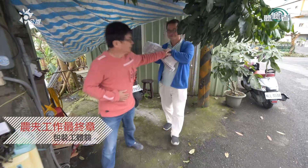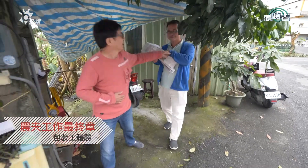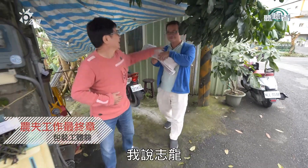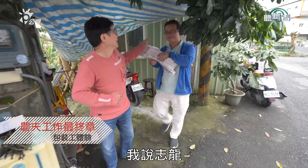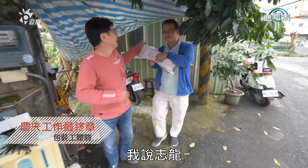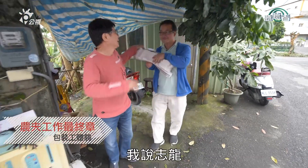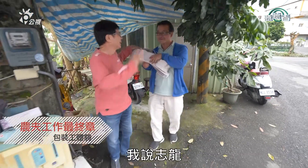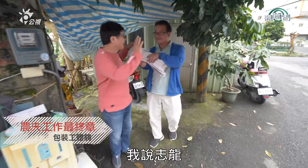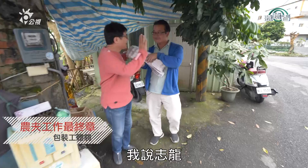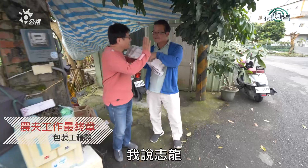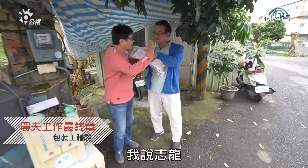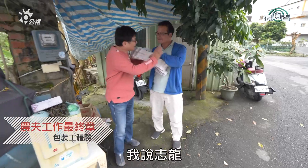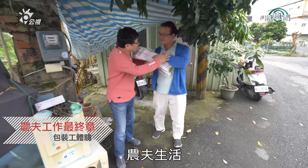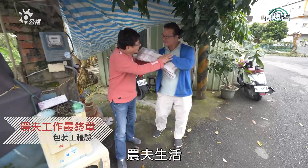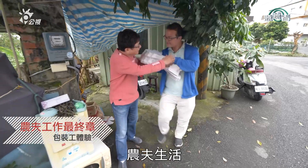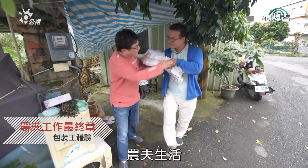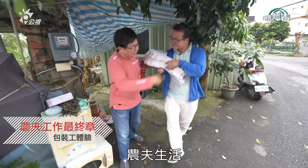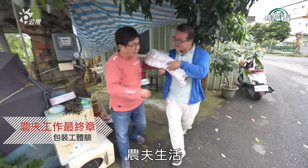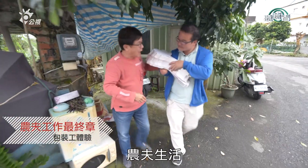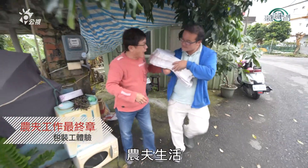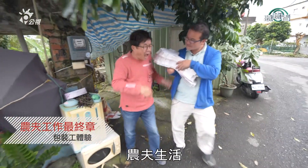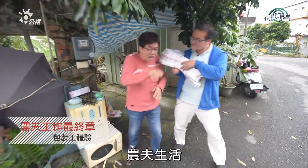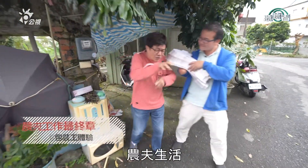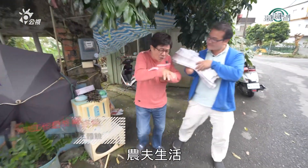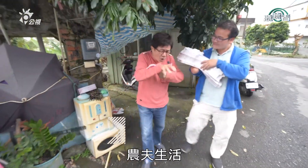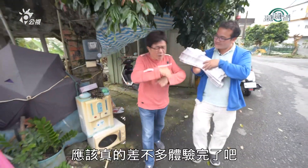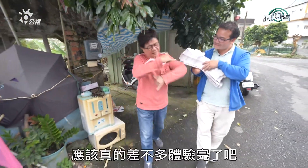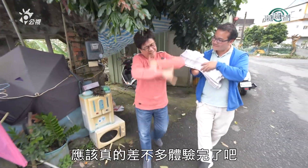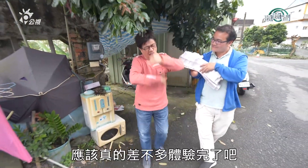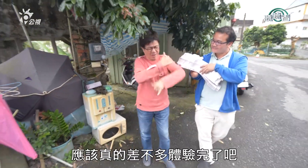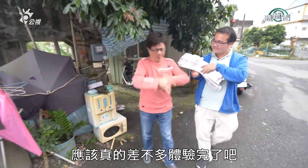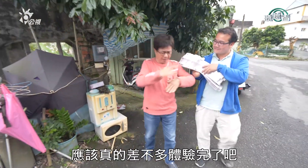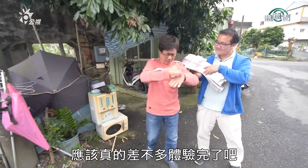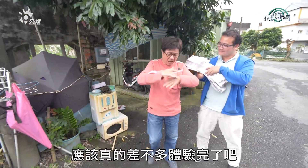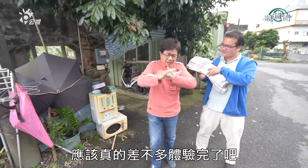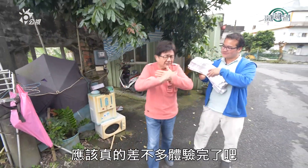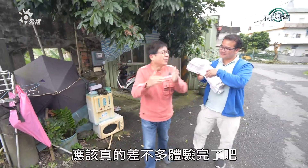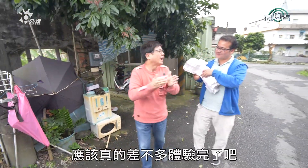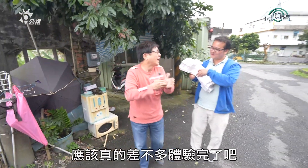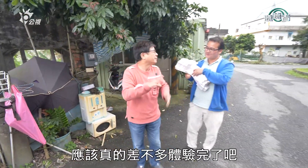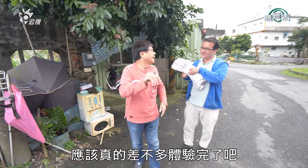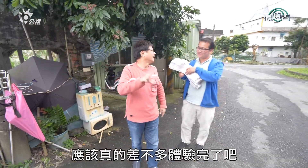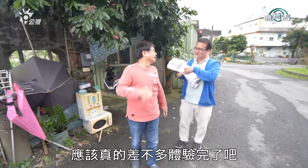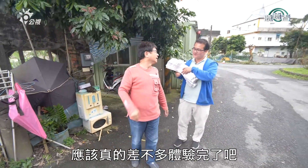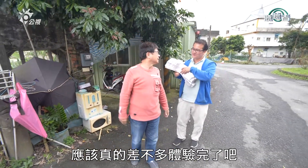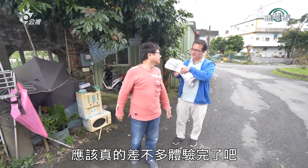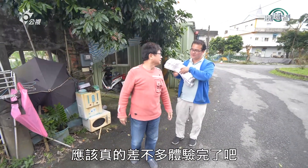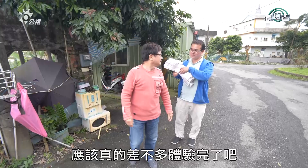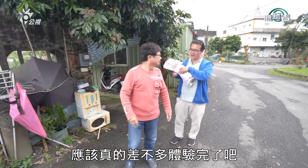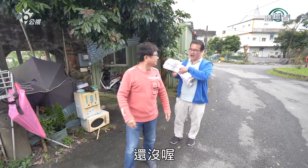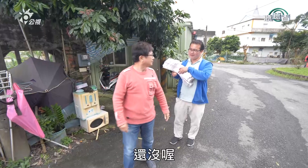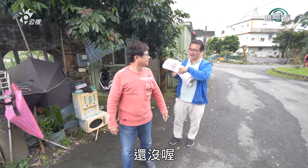哎，我说志龙啊，农夫生活应该真的差不多体验完了吧？ 嗯，还没